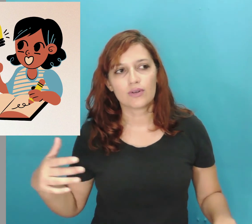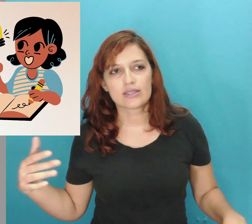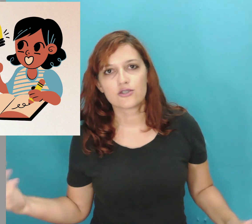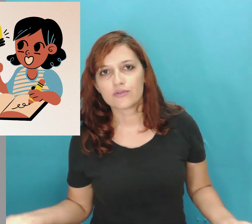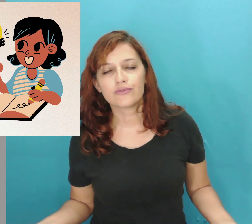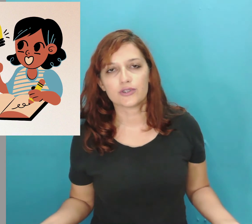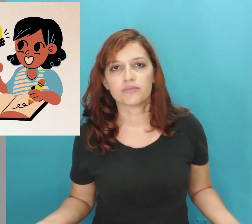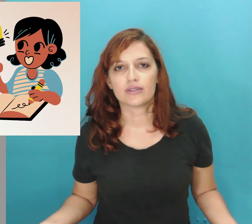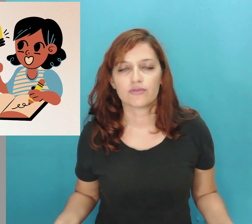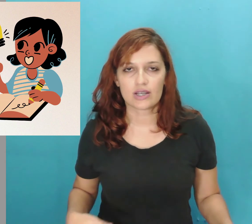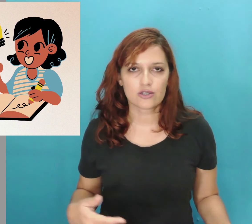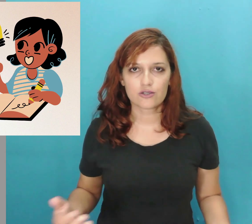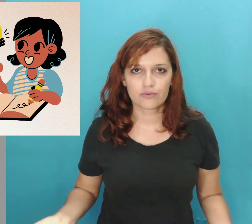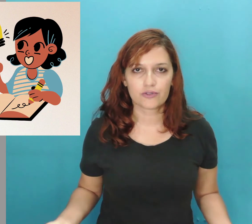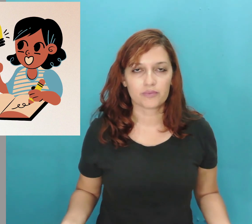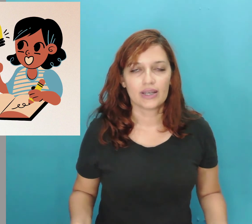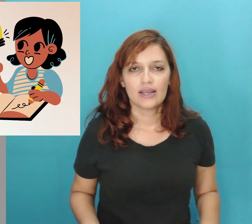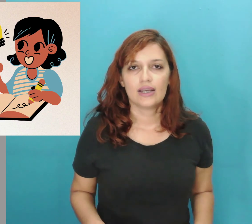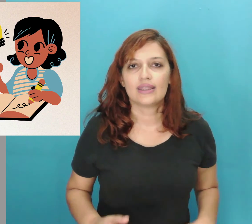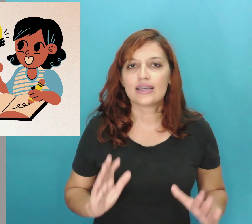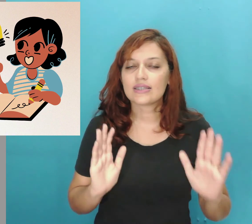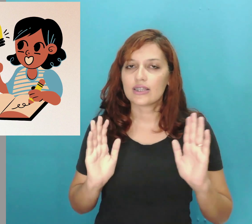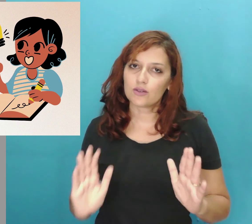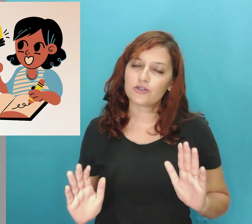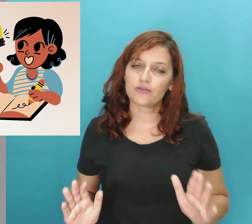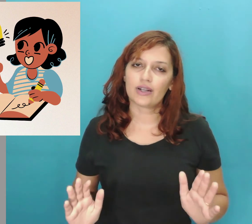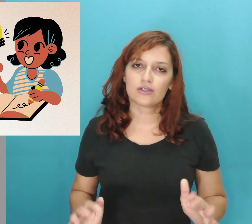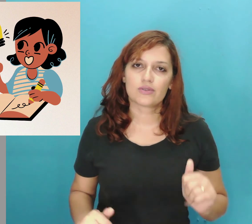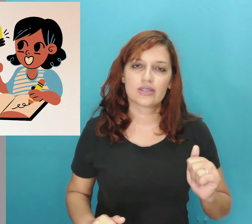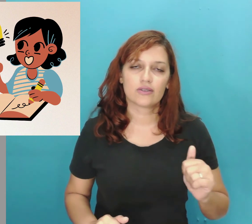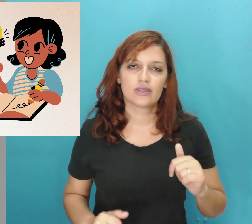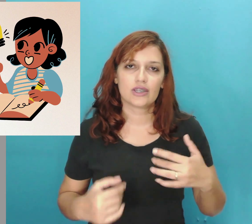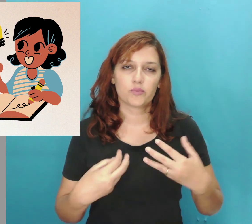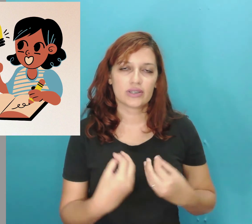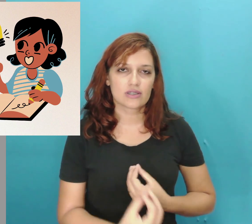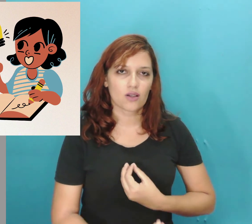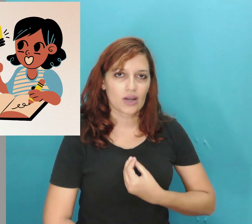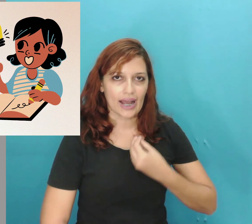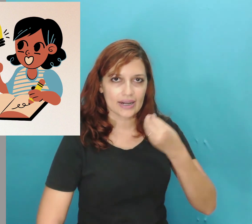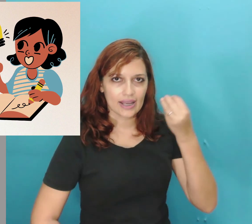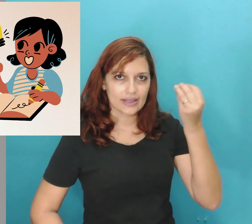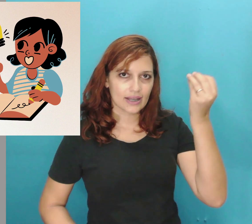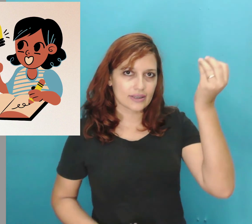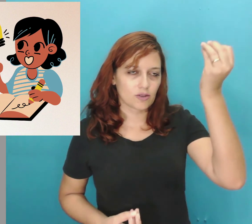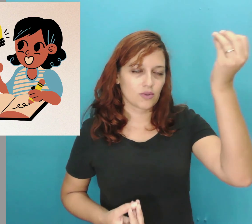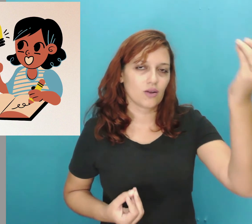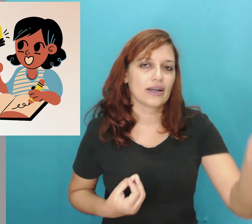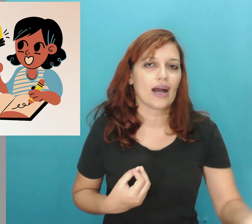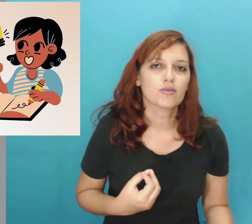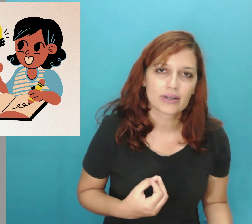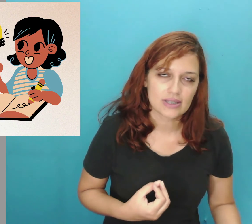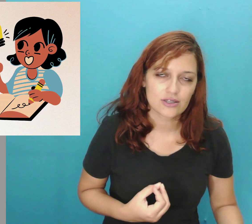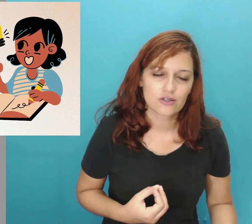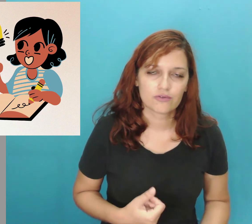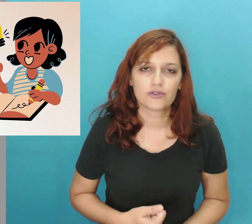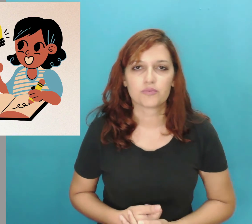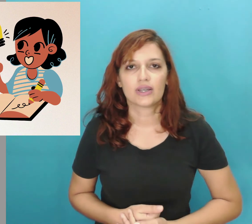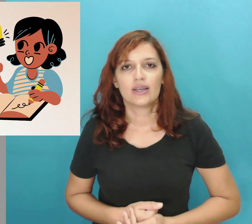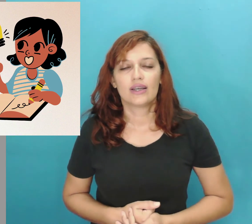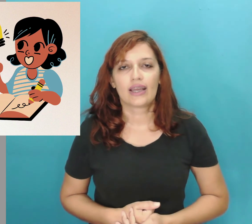assistir um filme, vou assistir um filme. Não estou falando no sentido de que eu me deslocarei até um local para assistir um filme. Quer